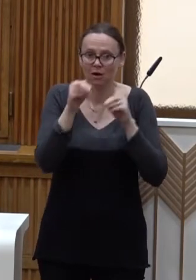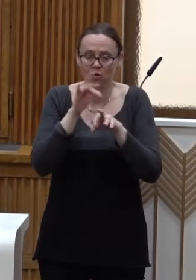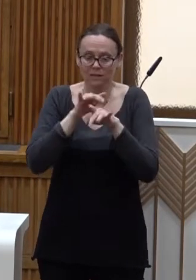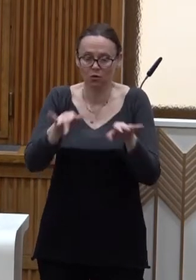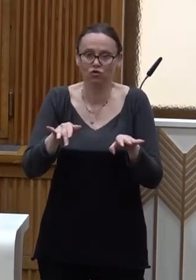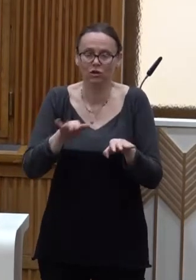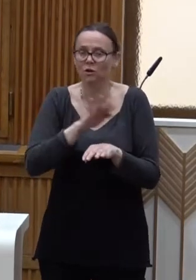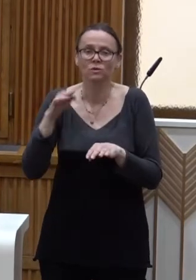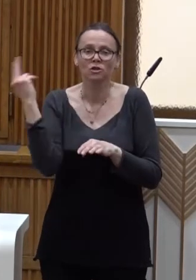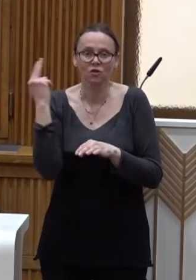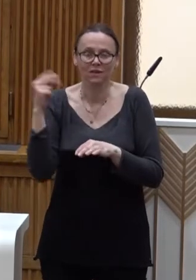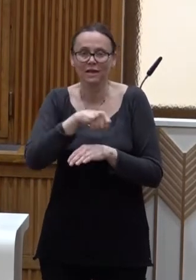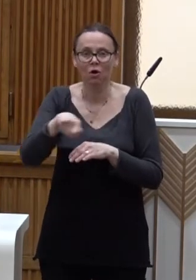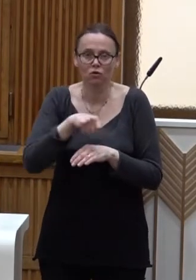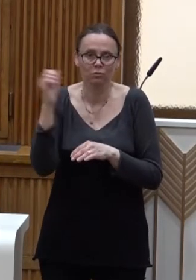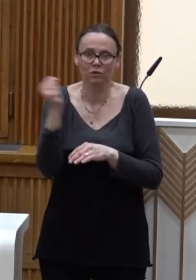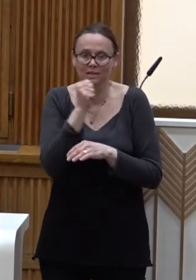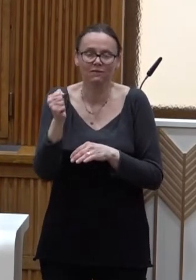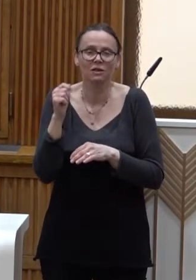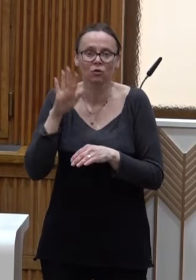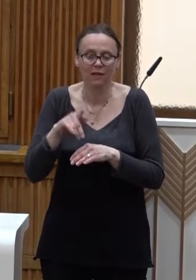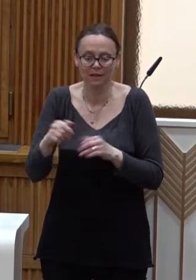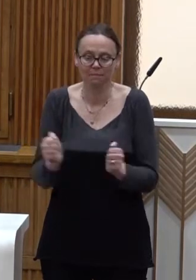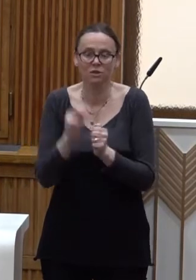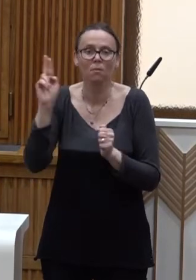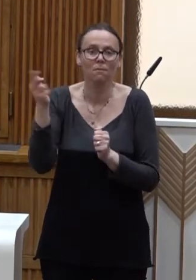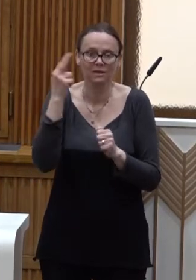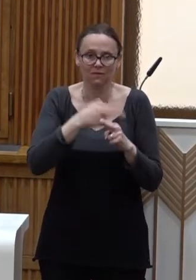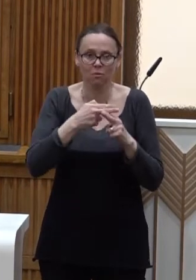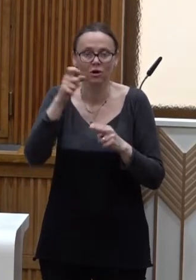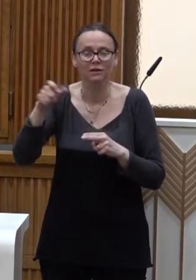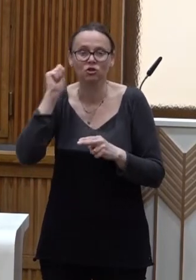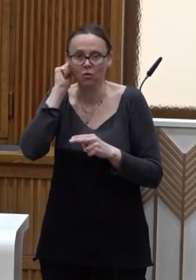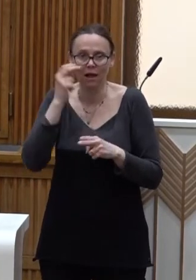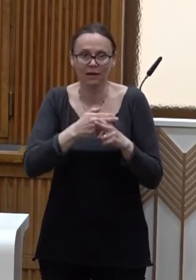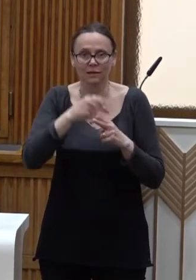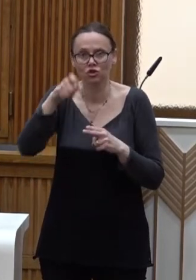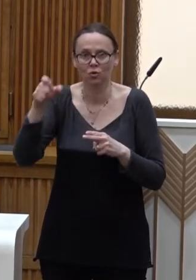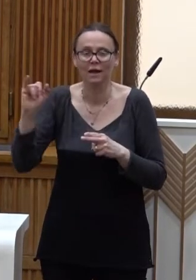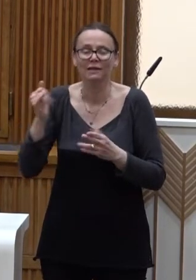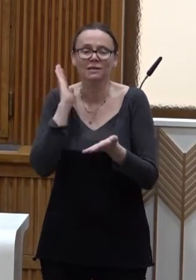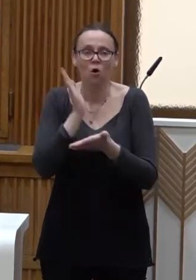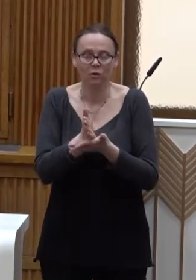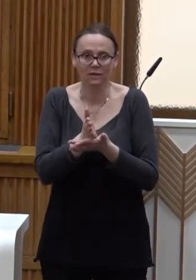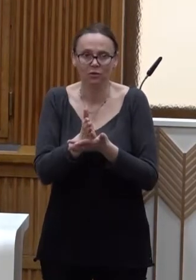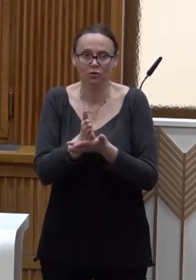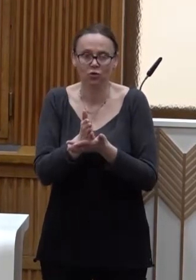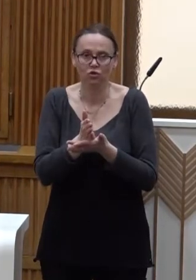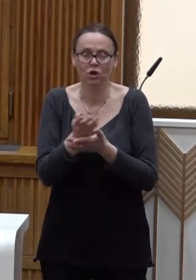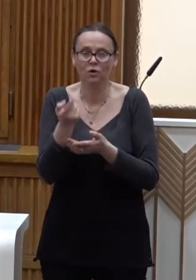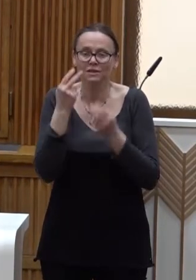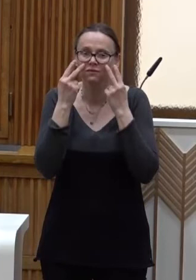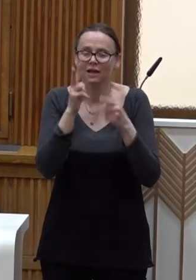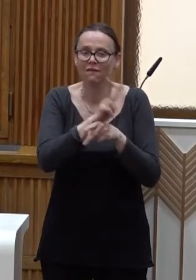slovenska gospodinstva. Zato na tem mestu pozivamo državljanke in državljane, da se osredotočajo z vidika